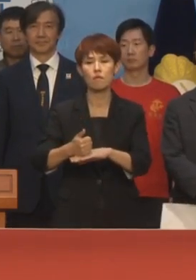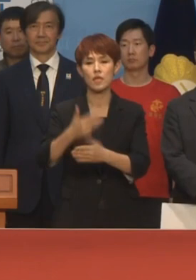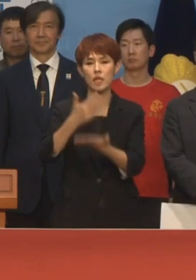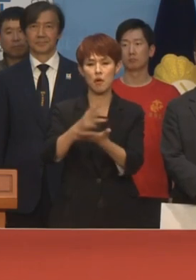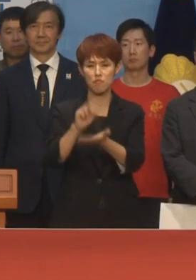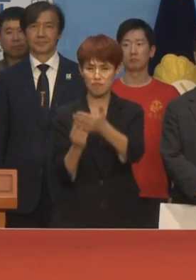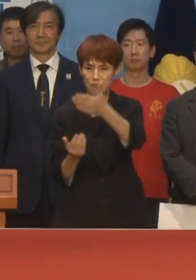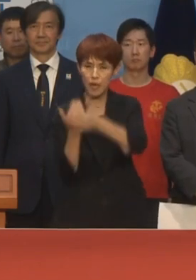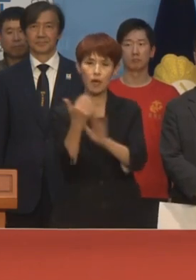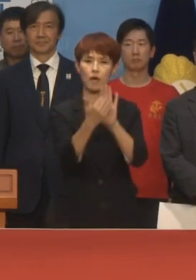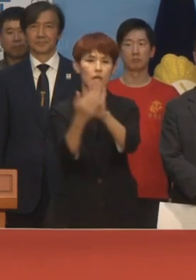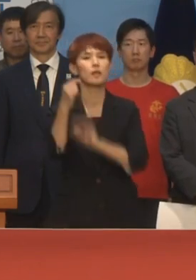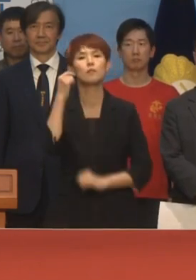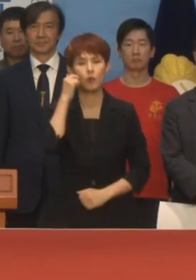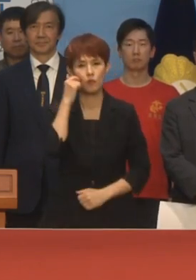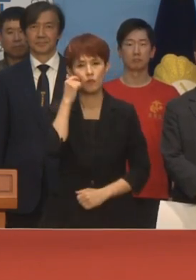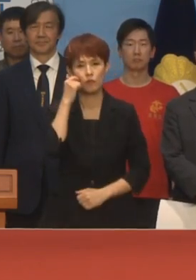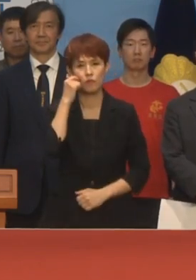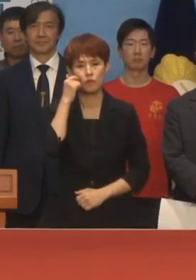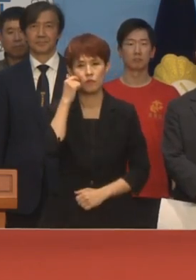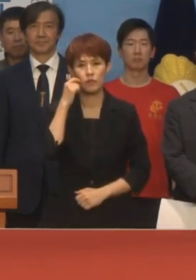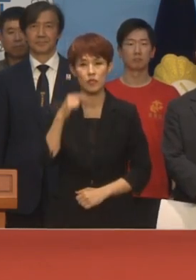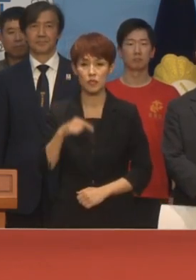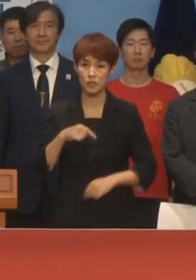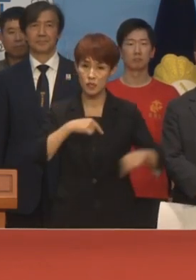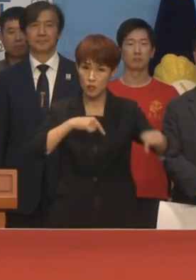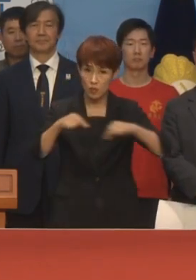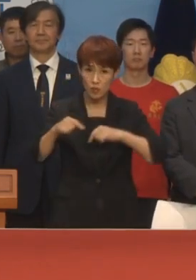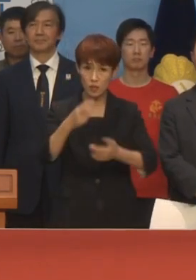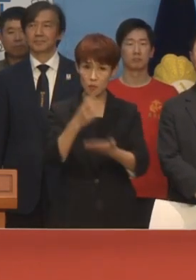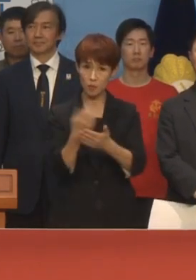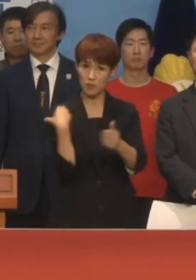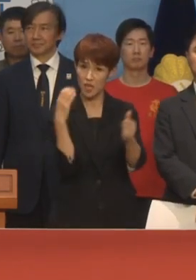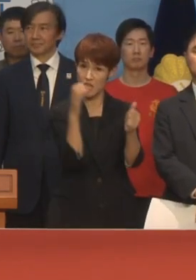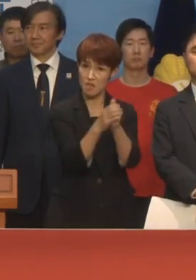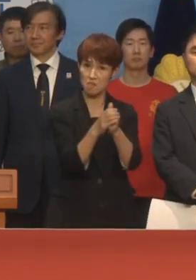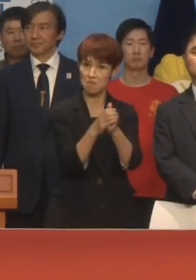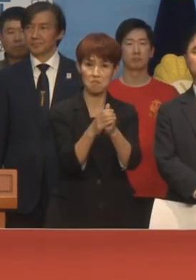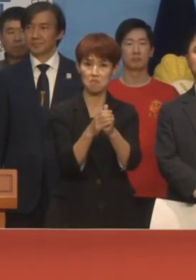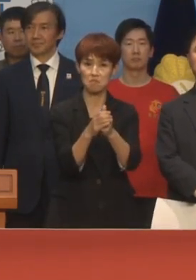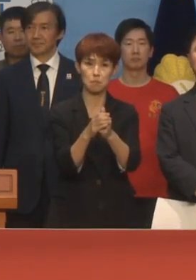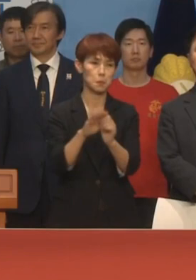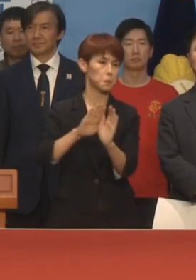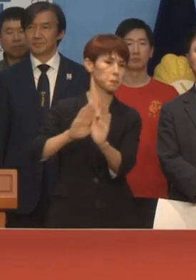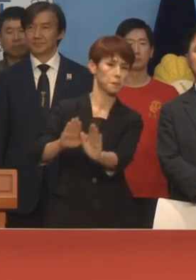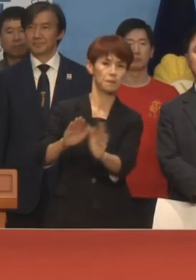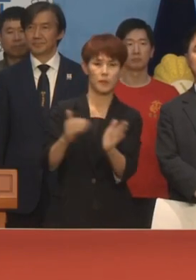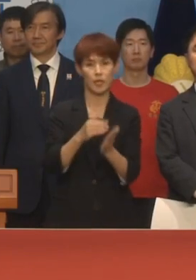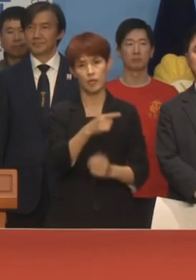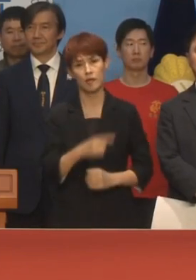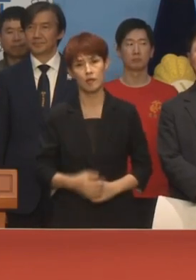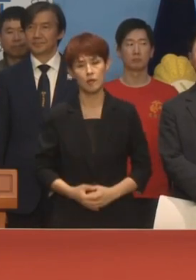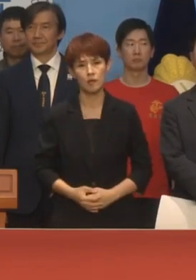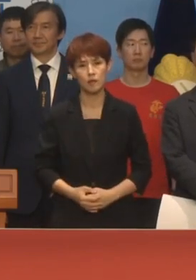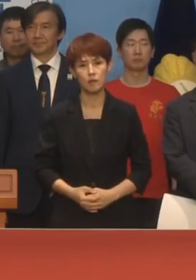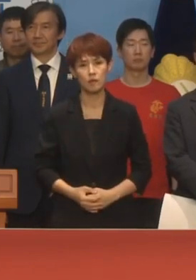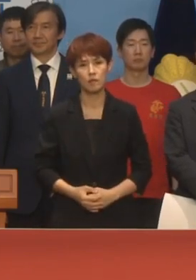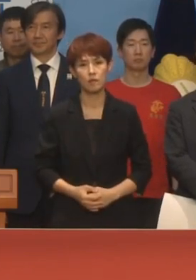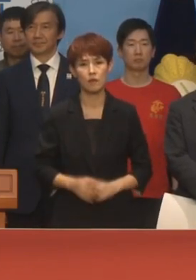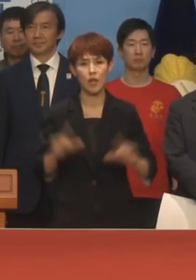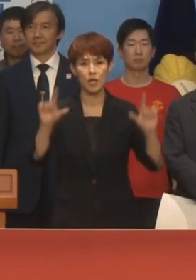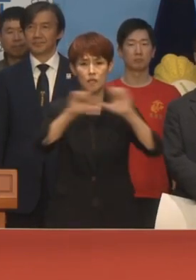못했고 그 정치적, 도의적, 법적 책임마저 철저히 회피했습니다.